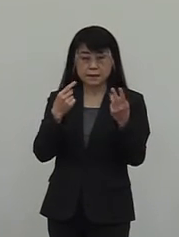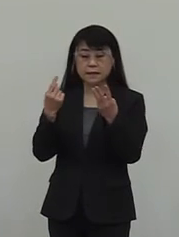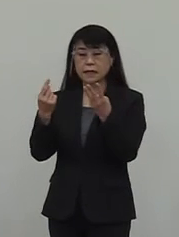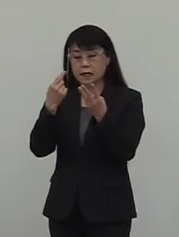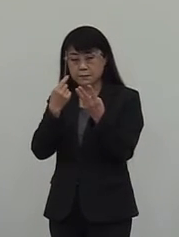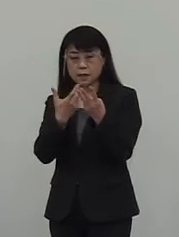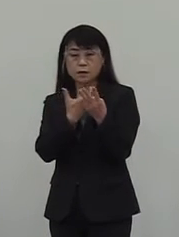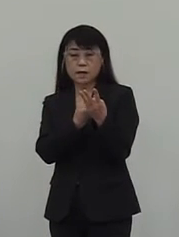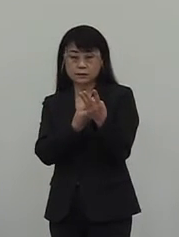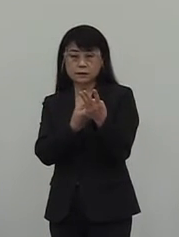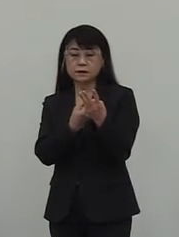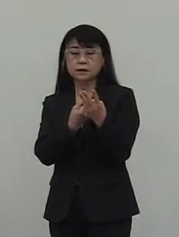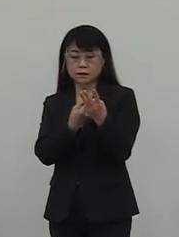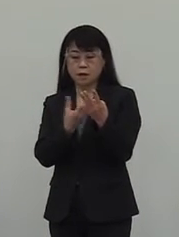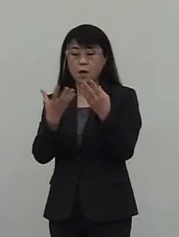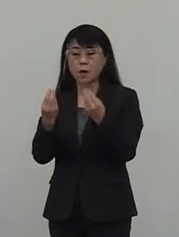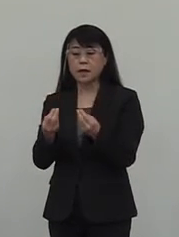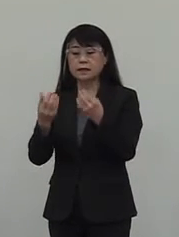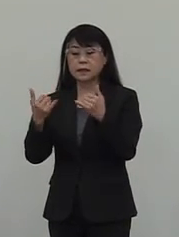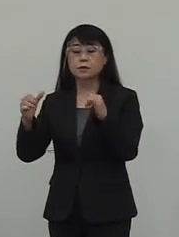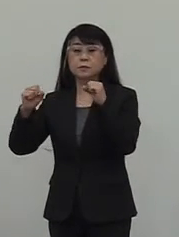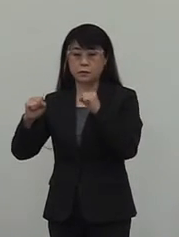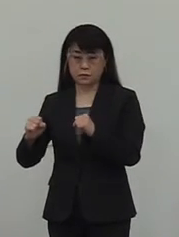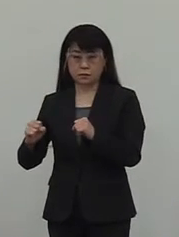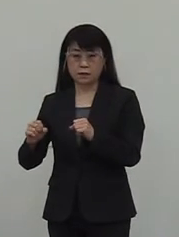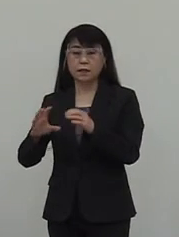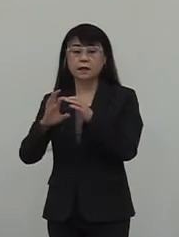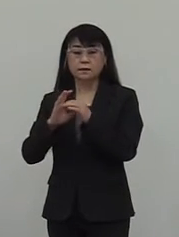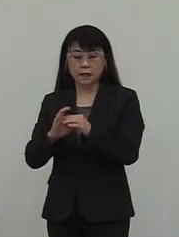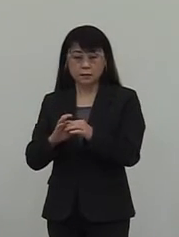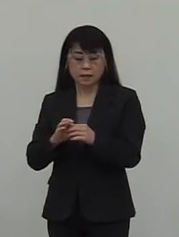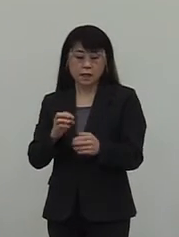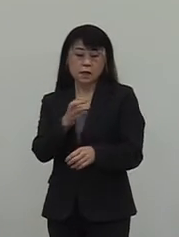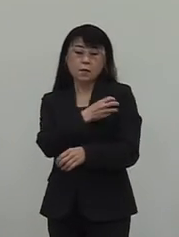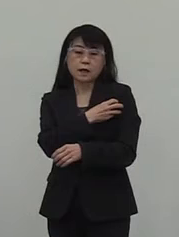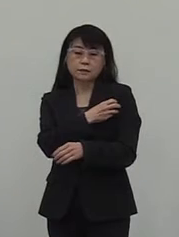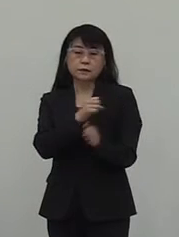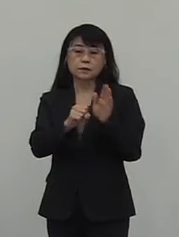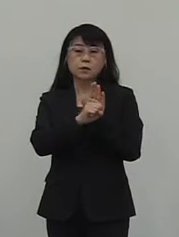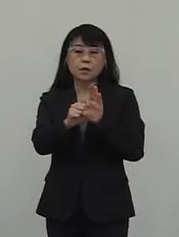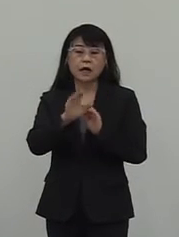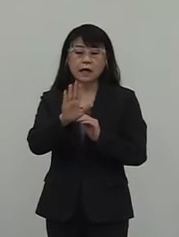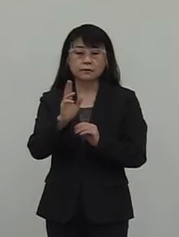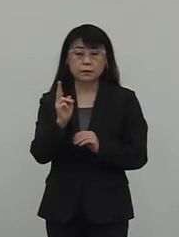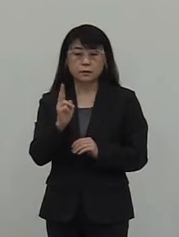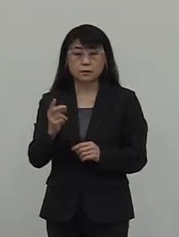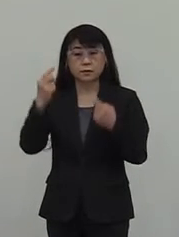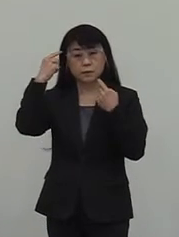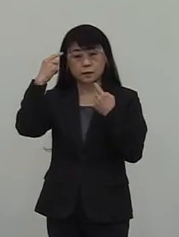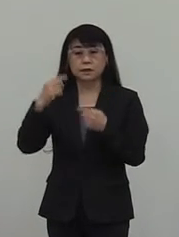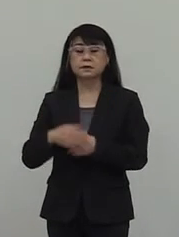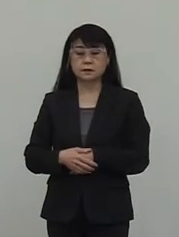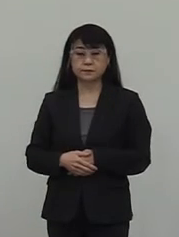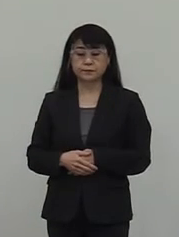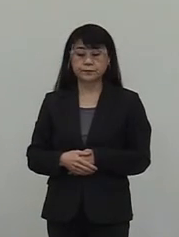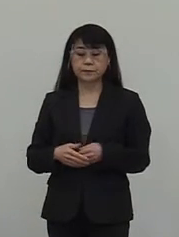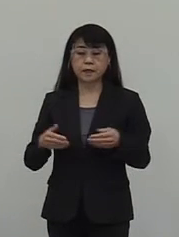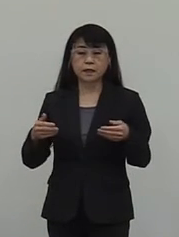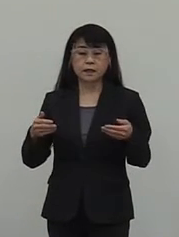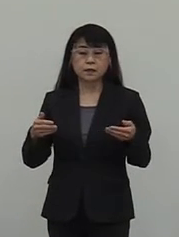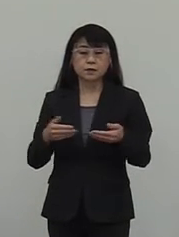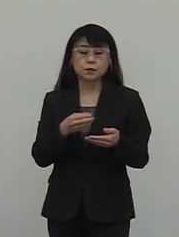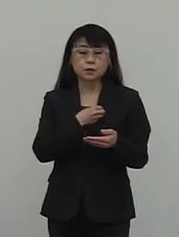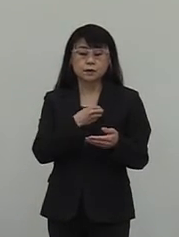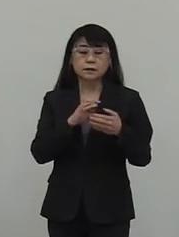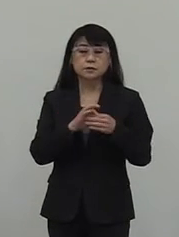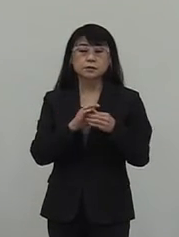目接種を受けた方もおられますので、まあ、一定程度ワクチンの効果が出ているのかなと思っております。働く方につき